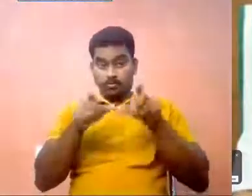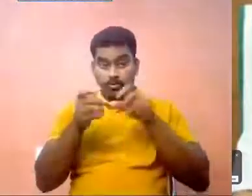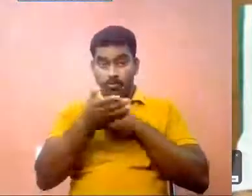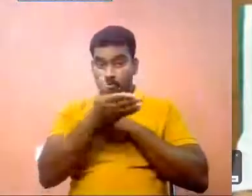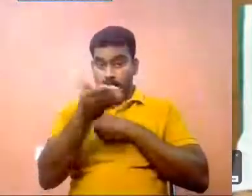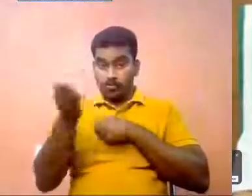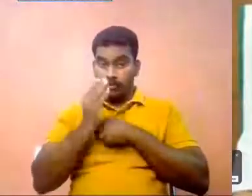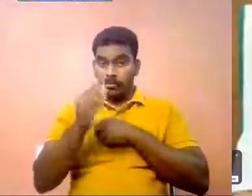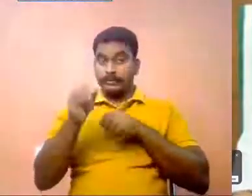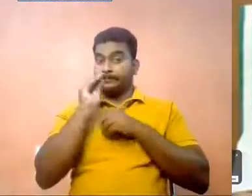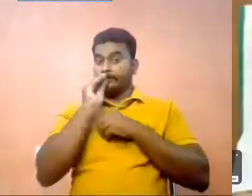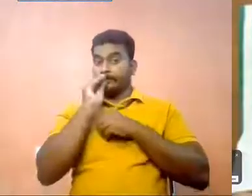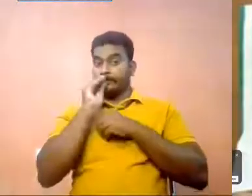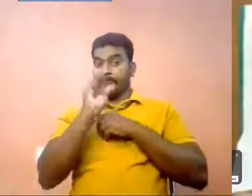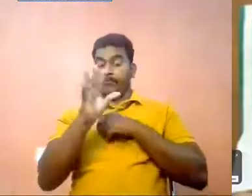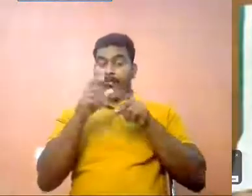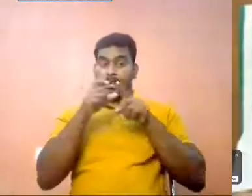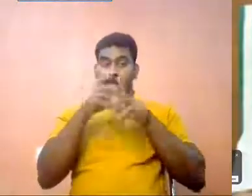മുന്നറിയിപ്പാണ്.